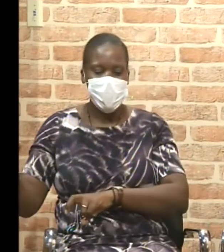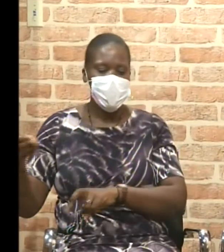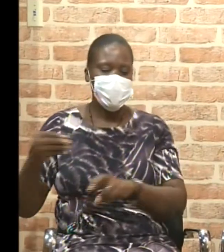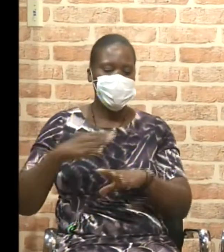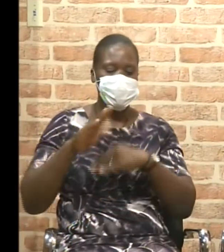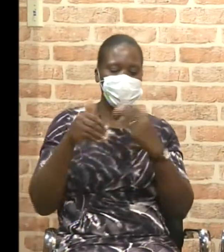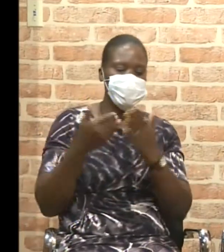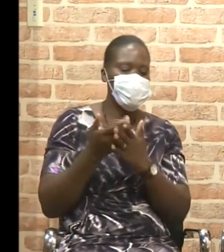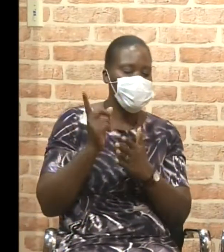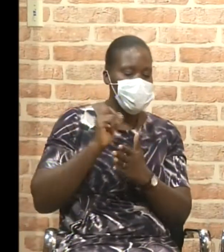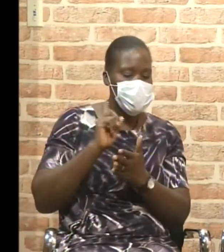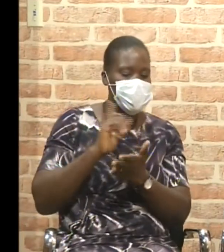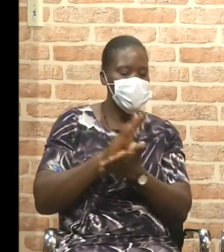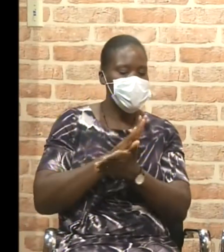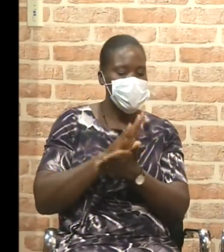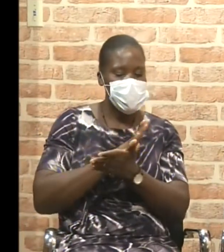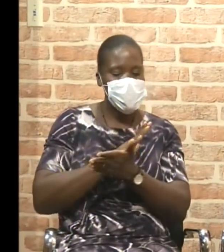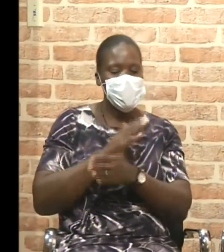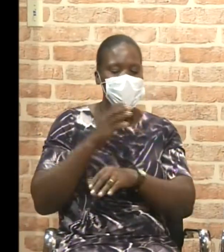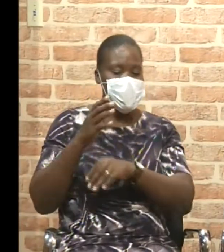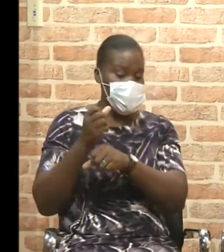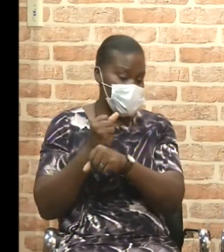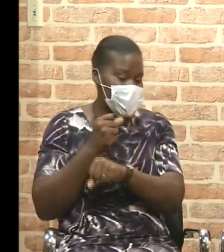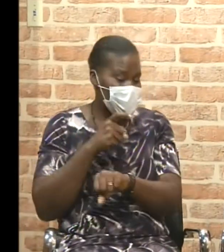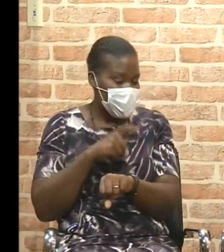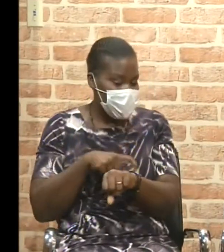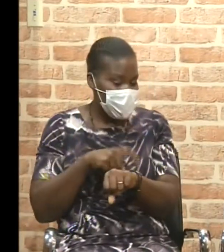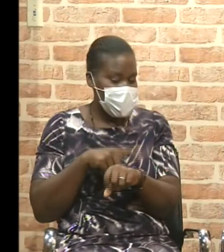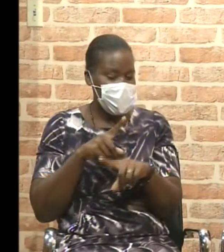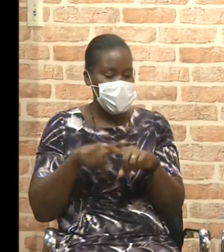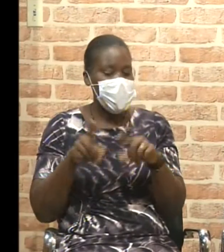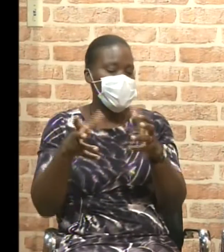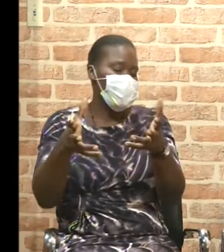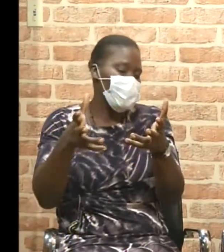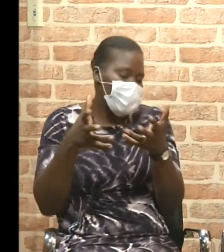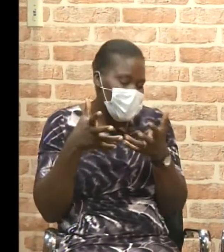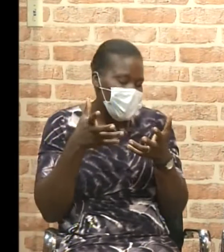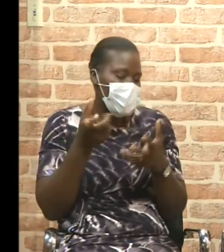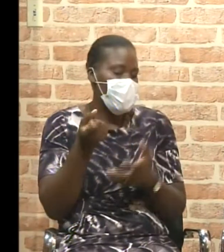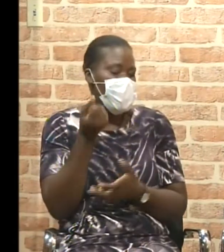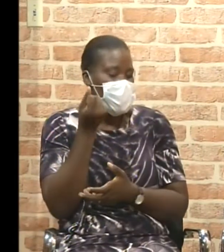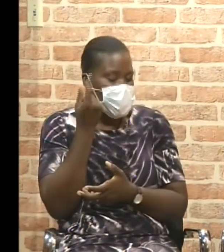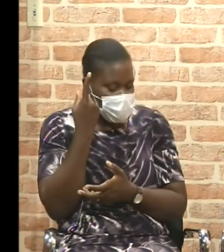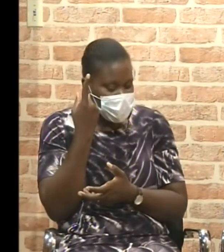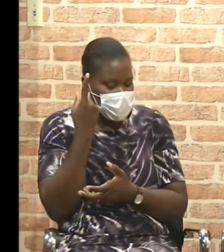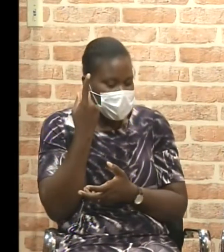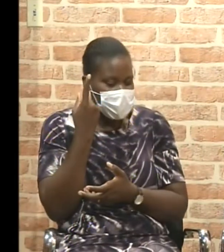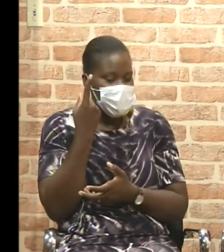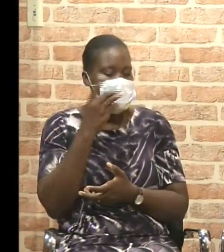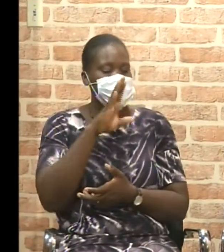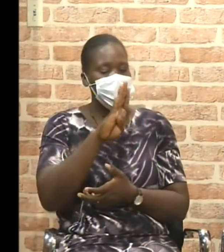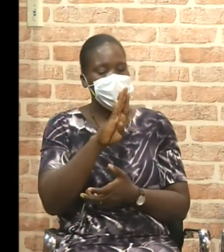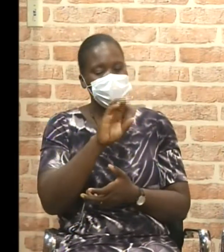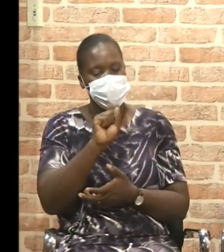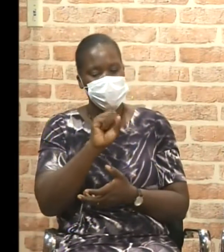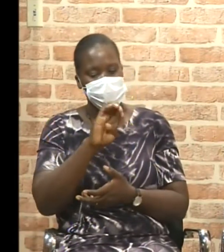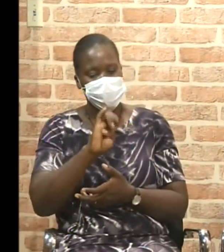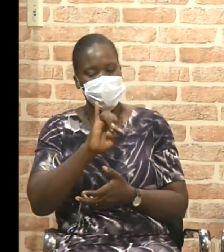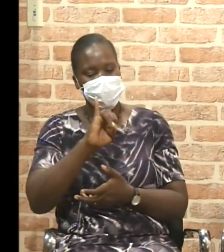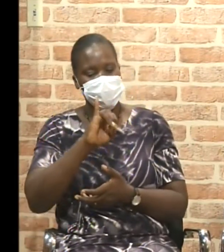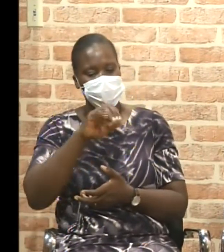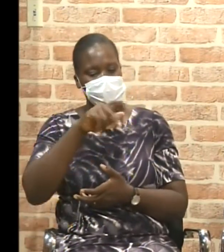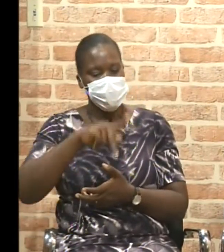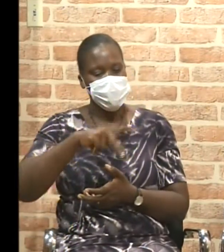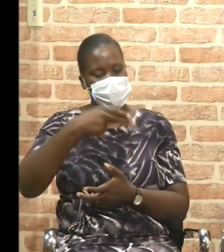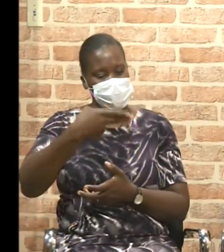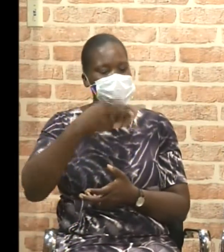que le dossier doit suivre, donc ça va prendre du temps. Mais nous-mêmes, nous voulons comprendre que l'aspect BCF, l'aspect transversal,